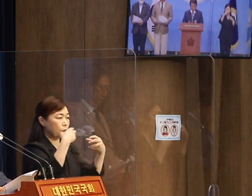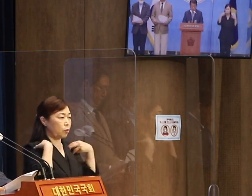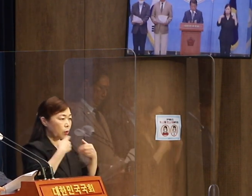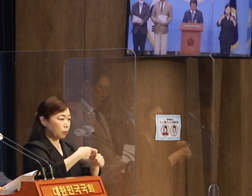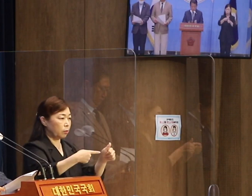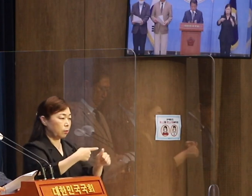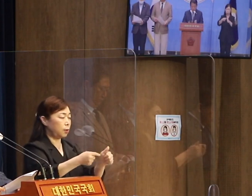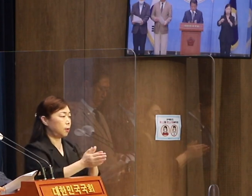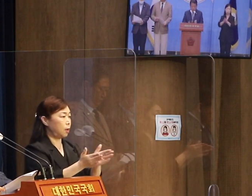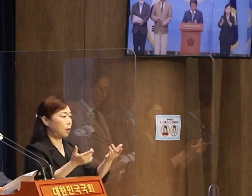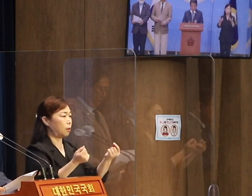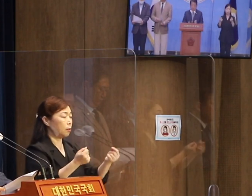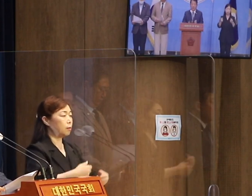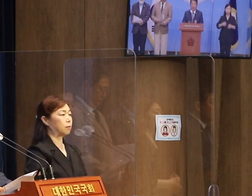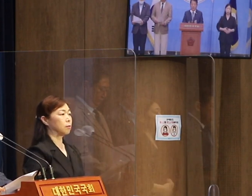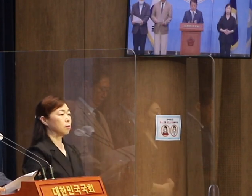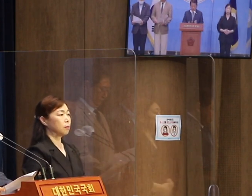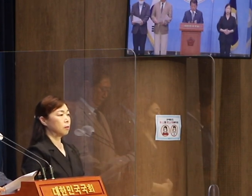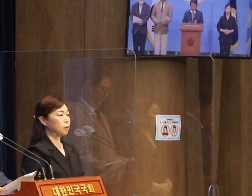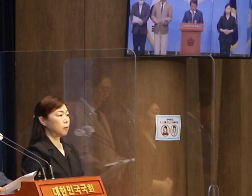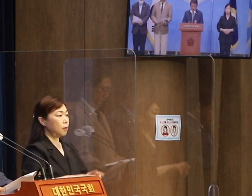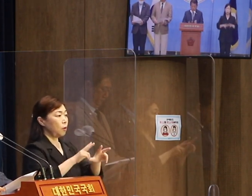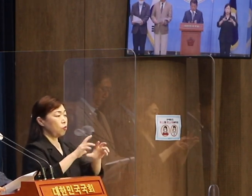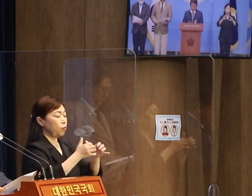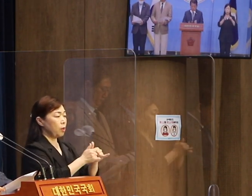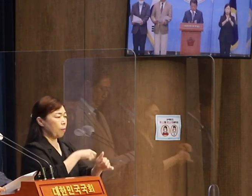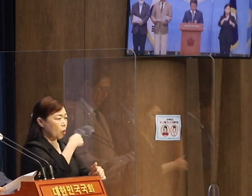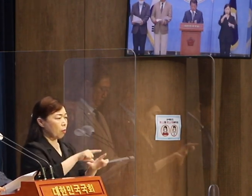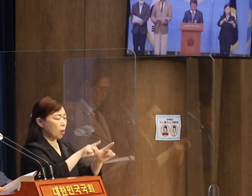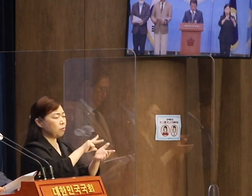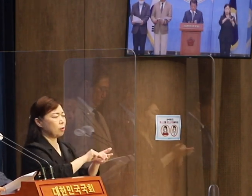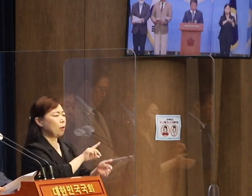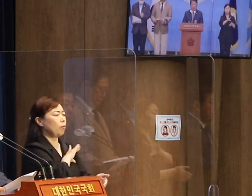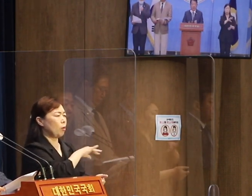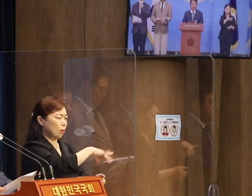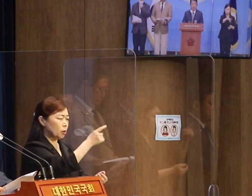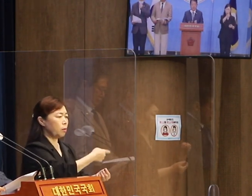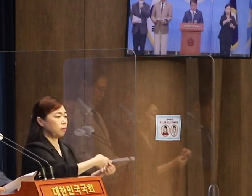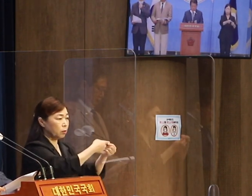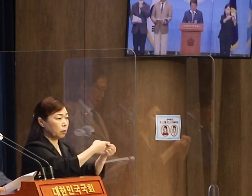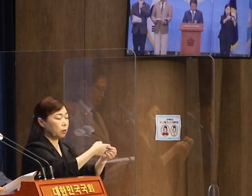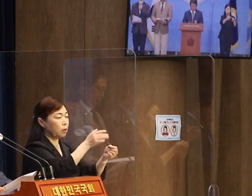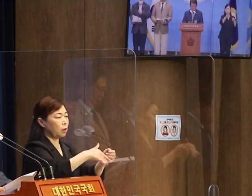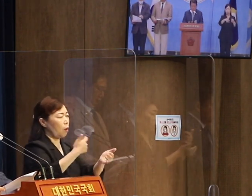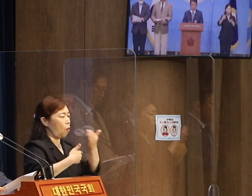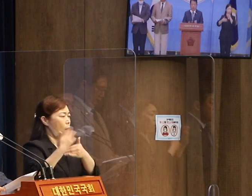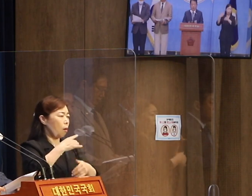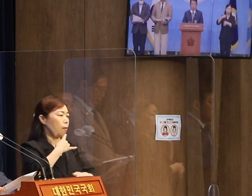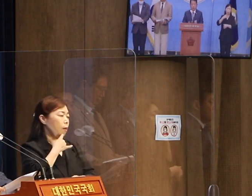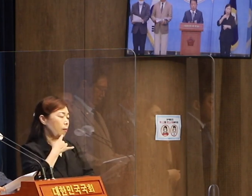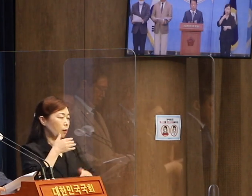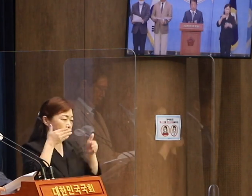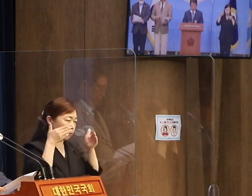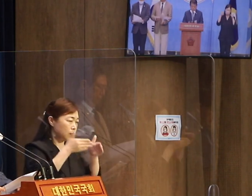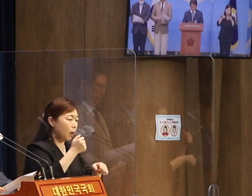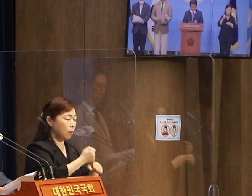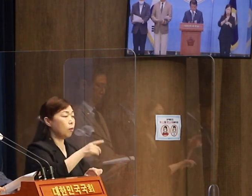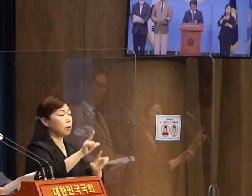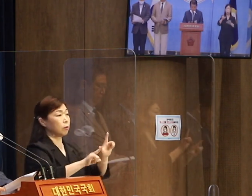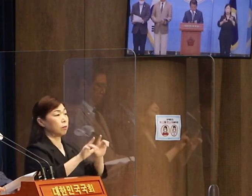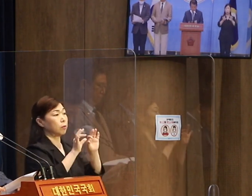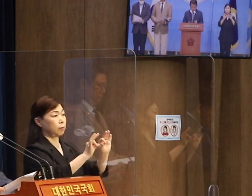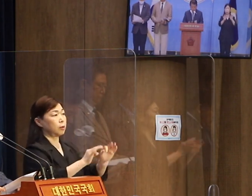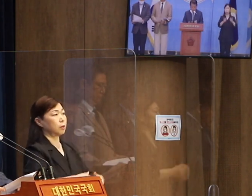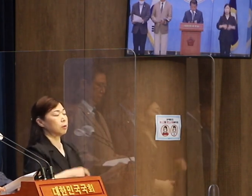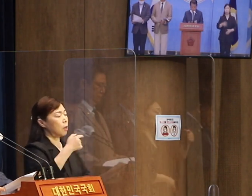있습니다. 민생이 우선한 시기에 또다시 미래가 아닌 과거만 쳐다보고 있는 형국입니다.